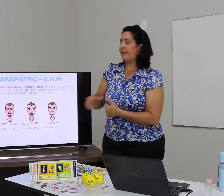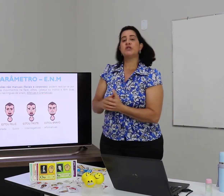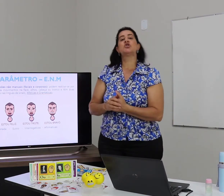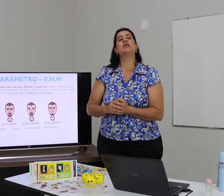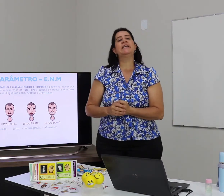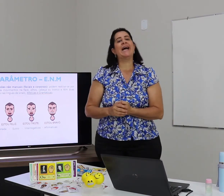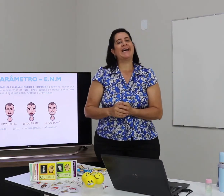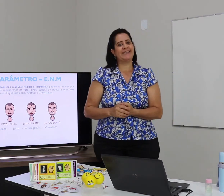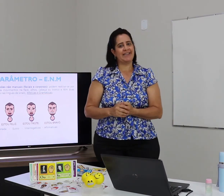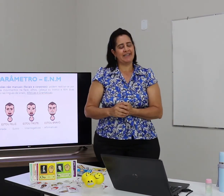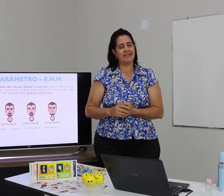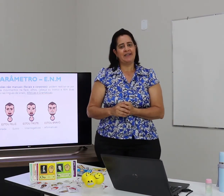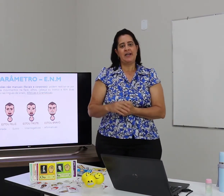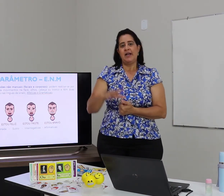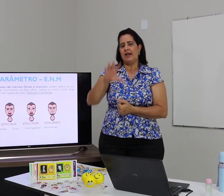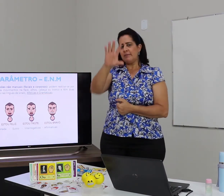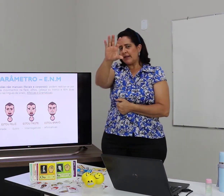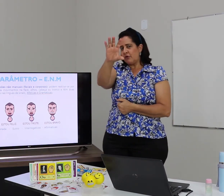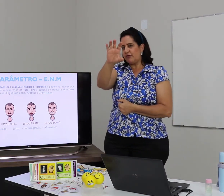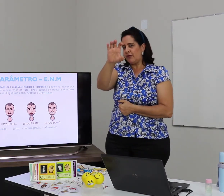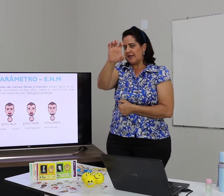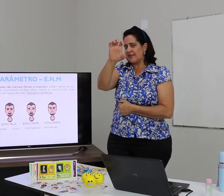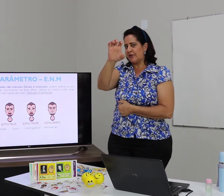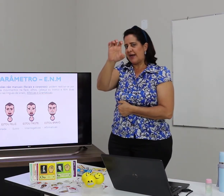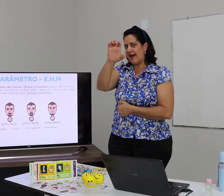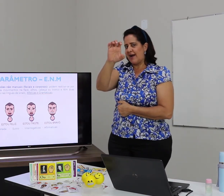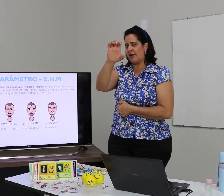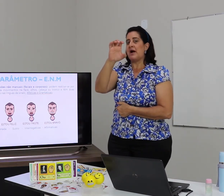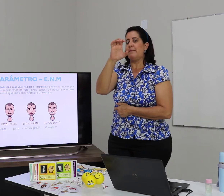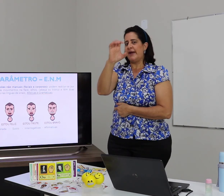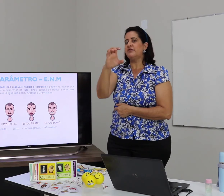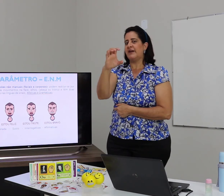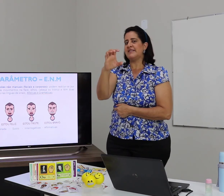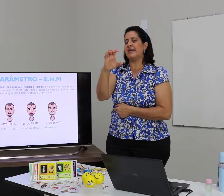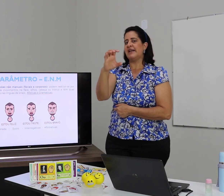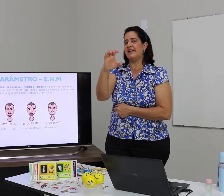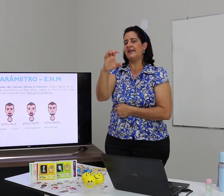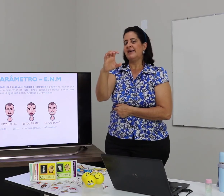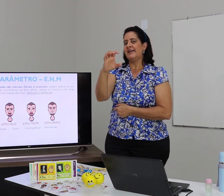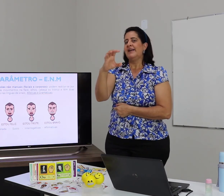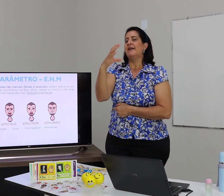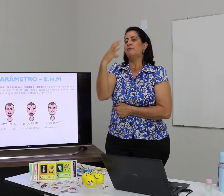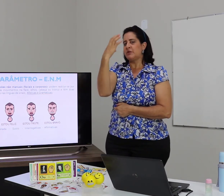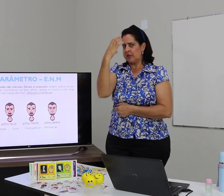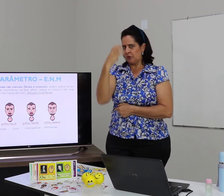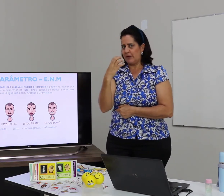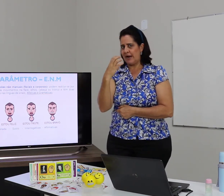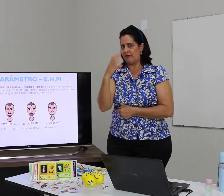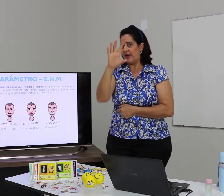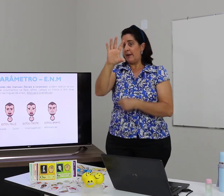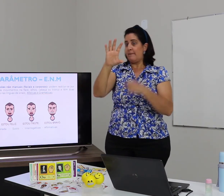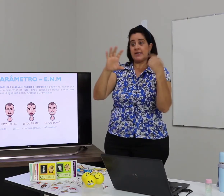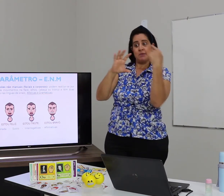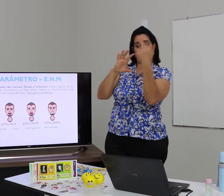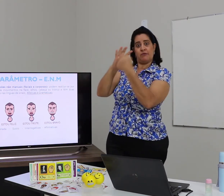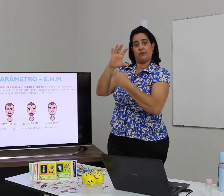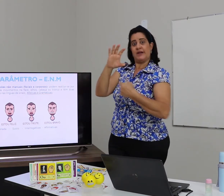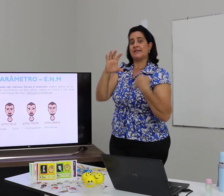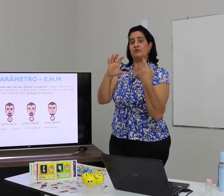Apaixonada. Lembra da configuração da garra que eu acabei de fazer? mostrando bravo, é a mesma configuração de